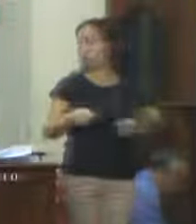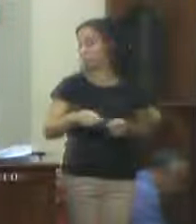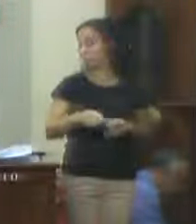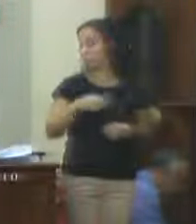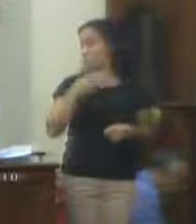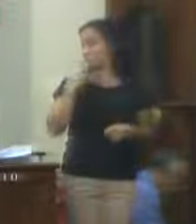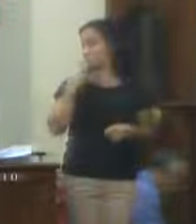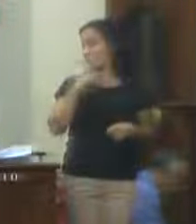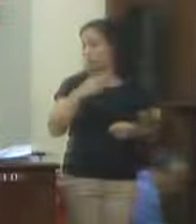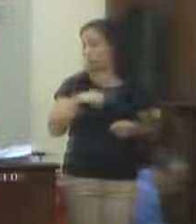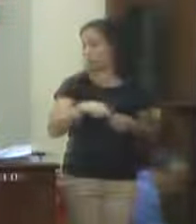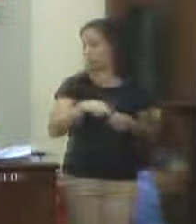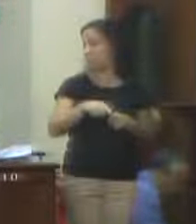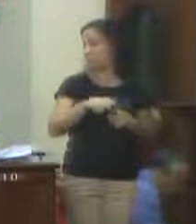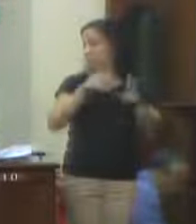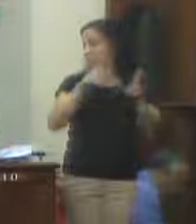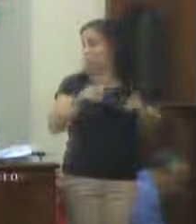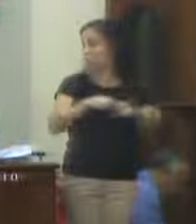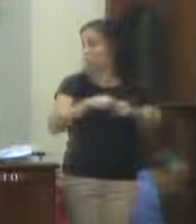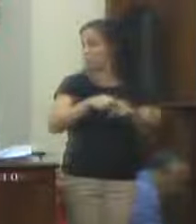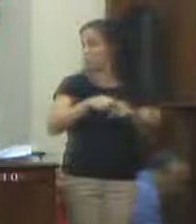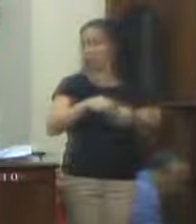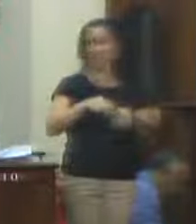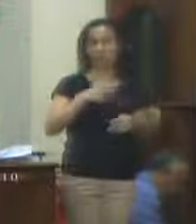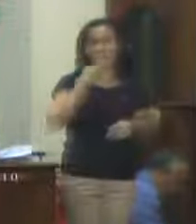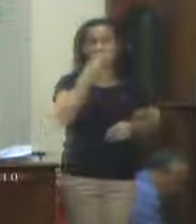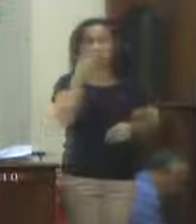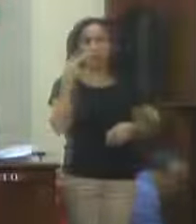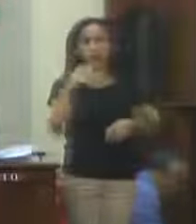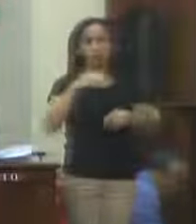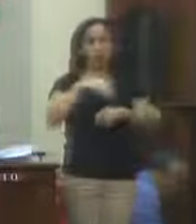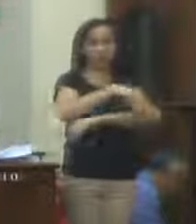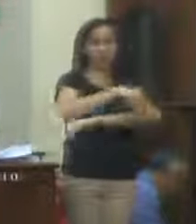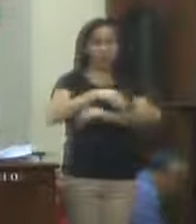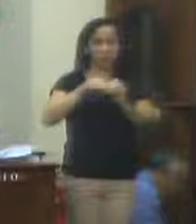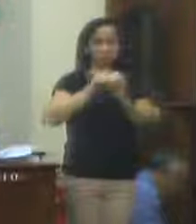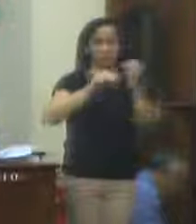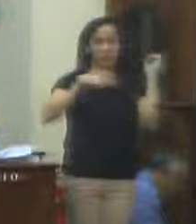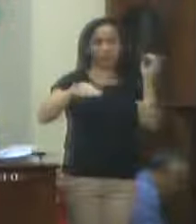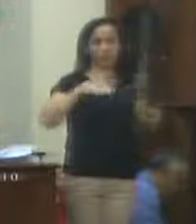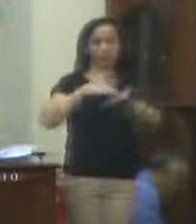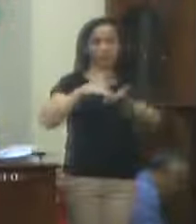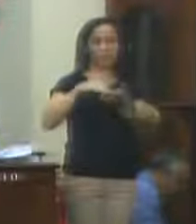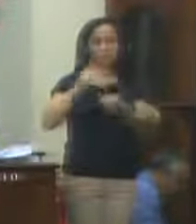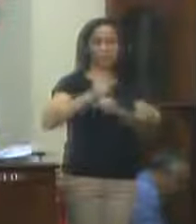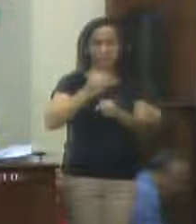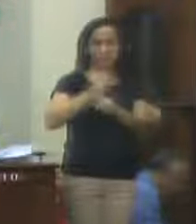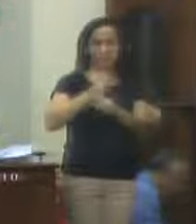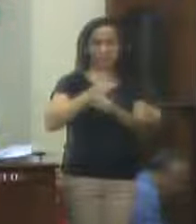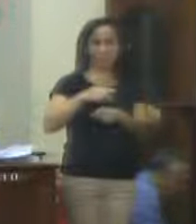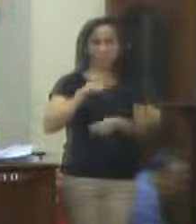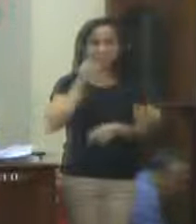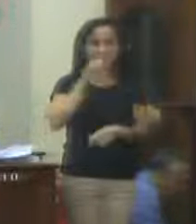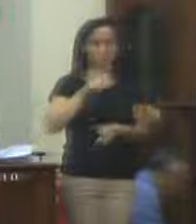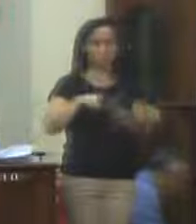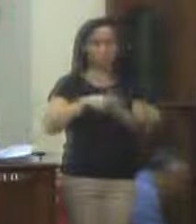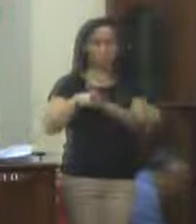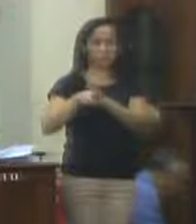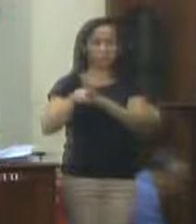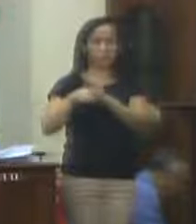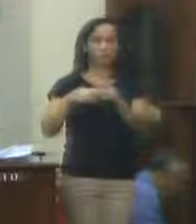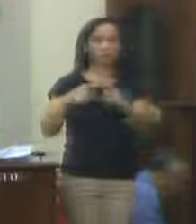engenheiro, solicitando a possibilidade da visita de um engenheiro da Secretaria de Obras, a fim de avaliar a obra